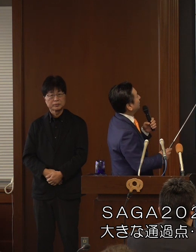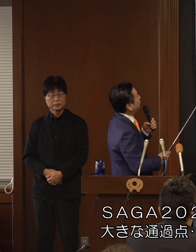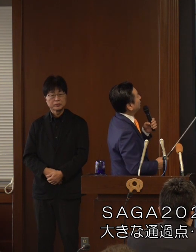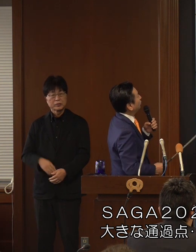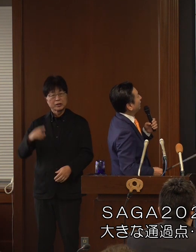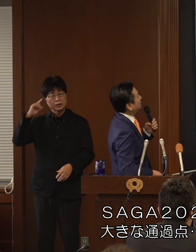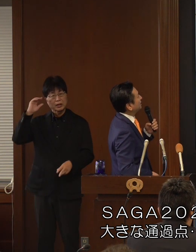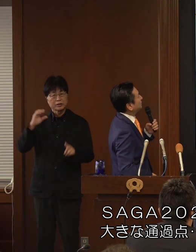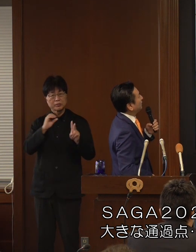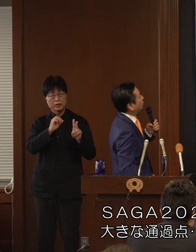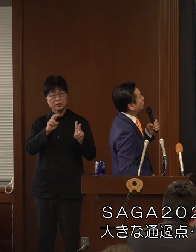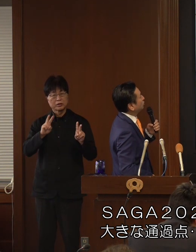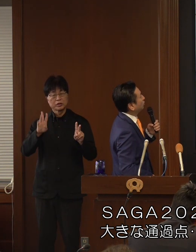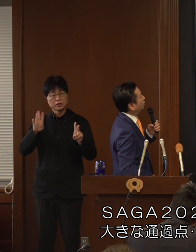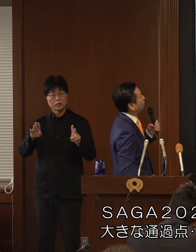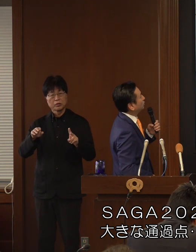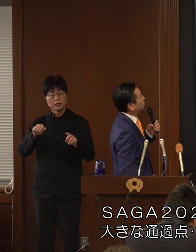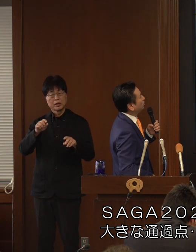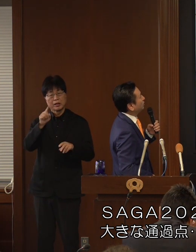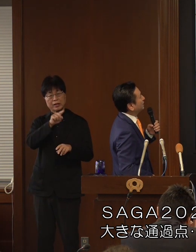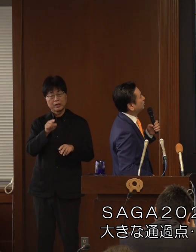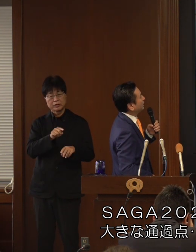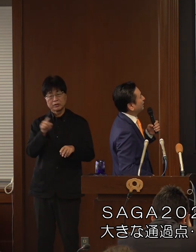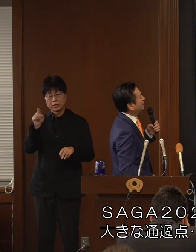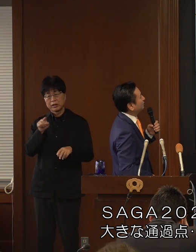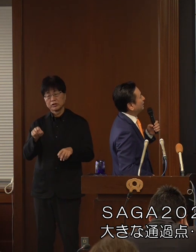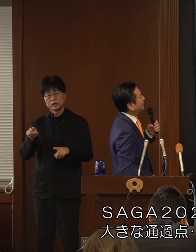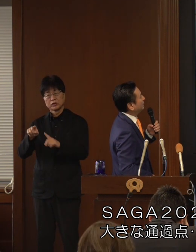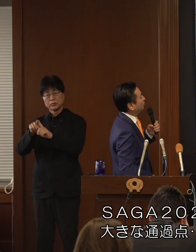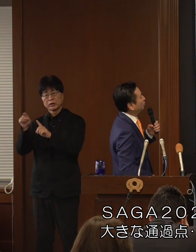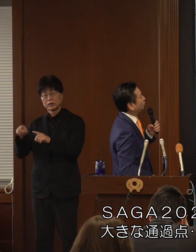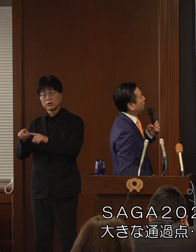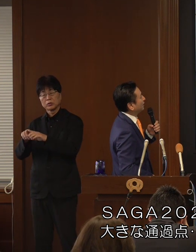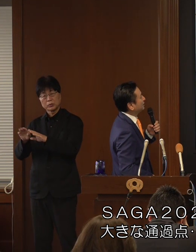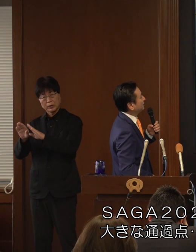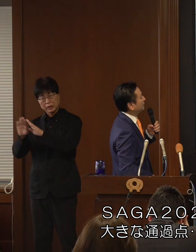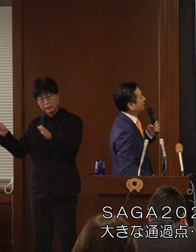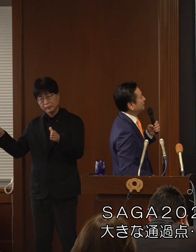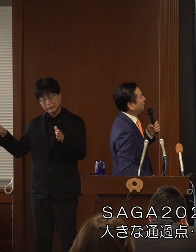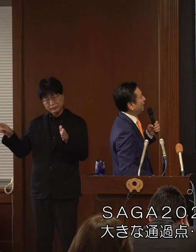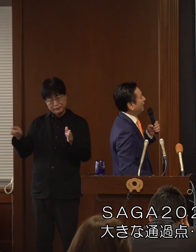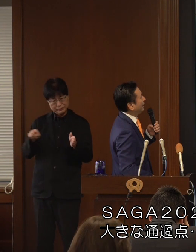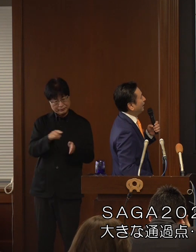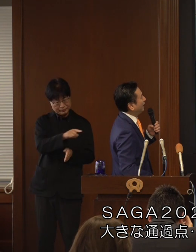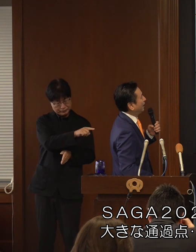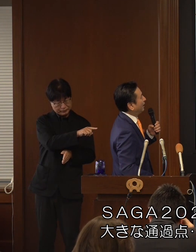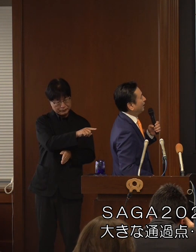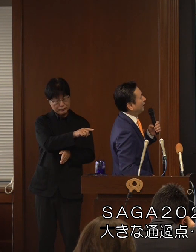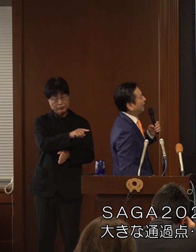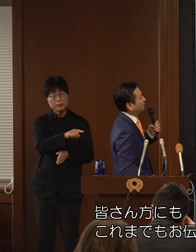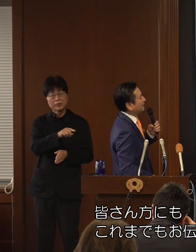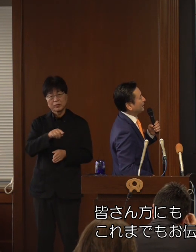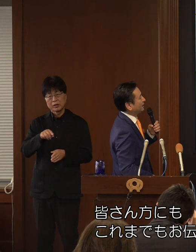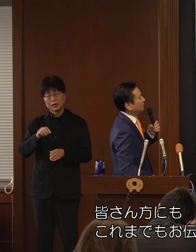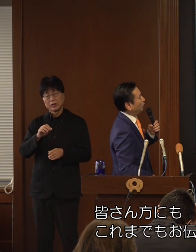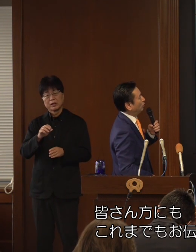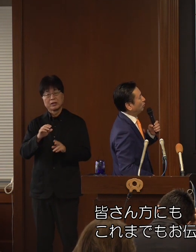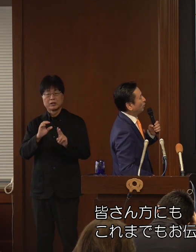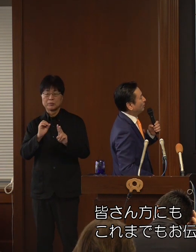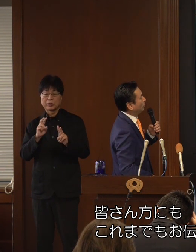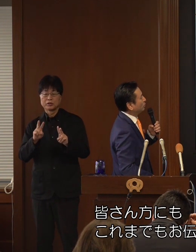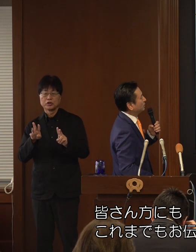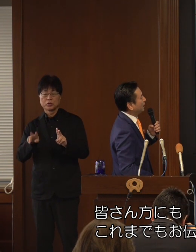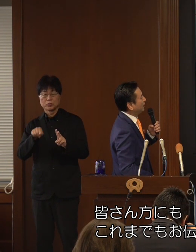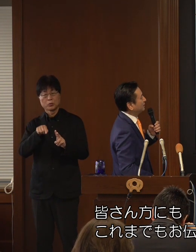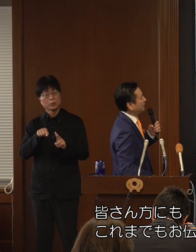佐賀2024が SSP 構想の一つの大きな通過点、飛躍点ということに関しては皆さん方にも